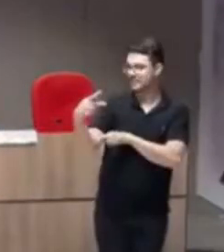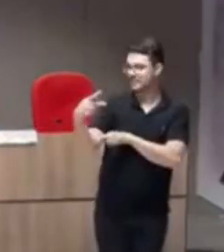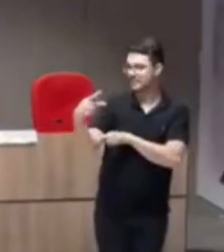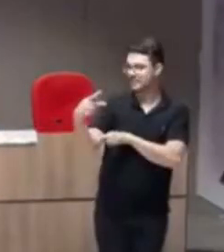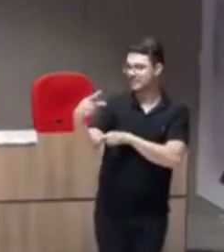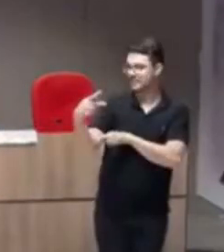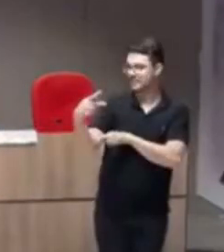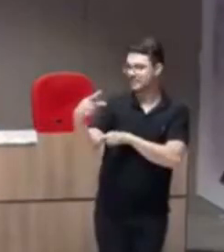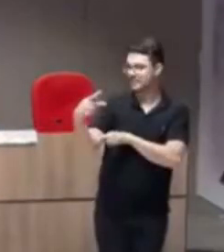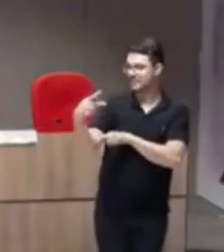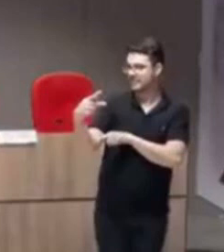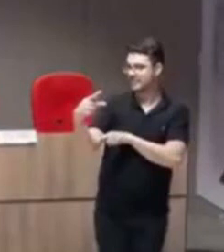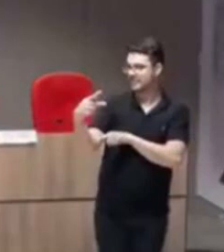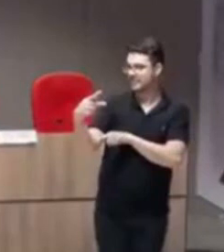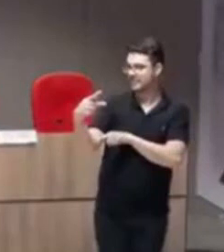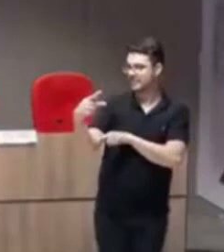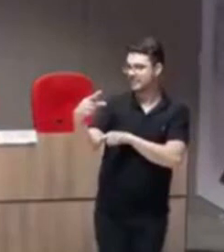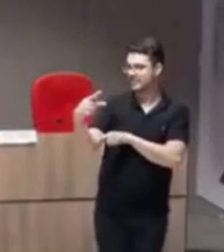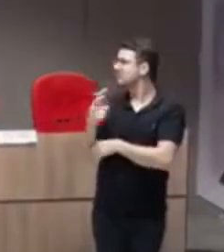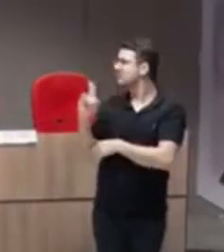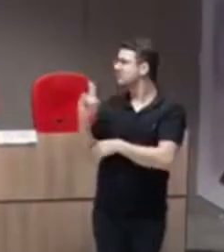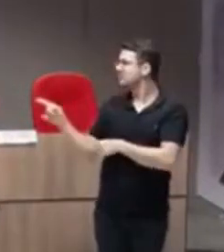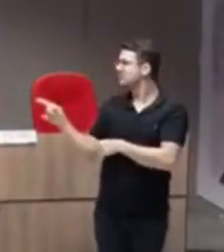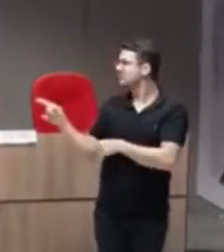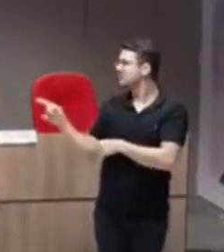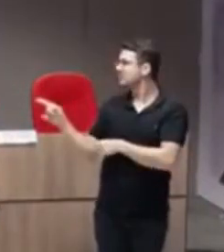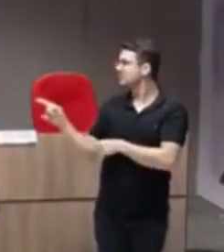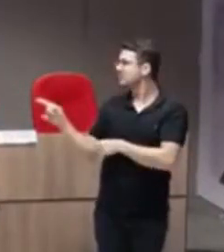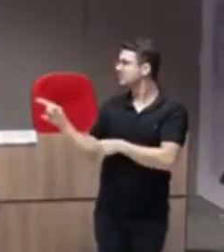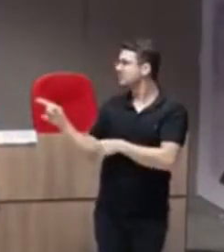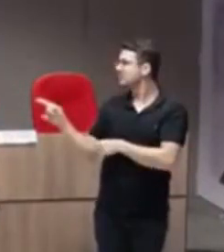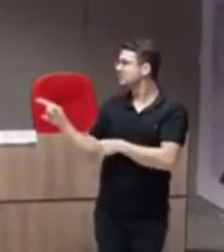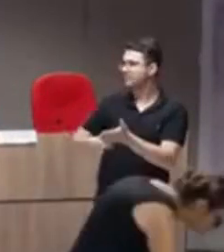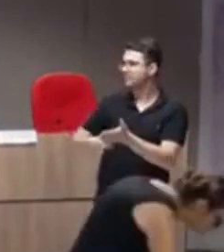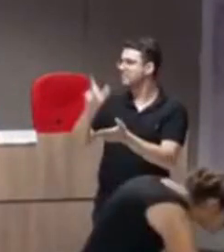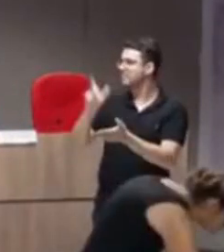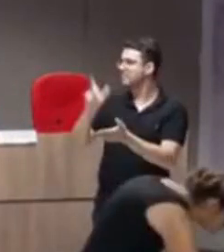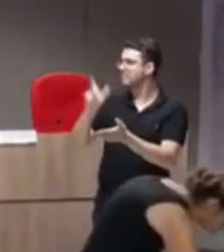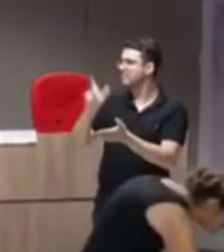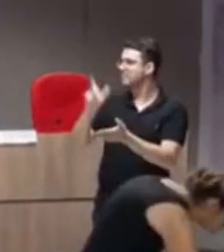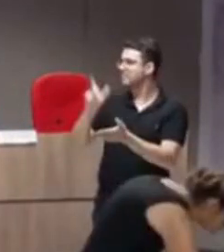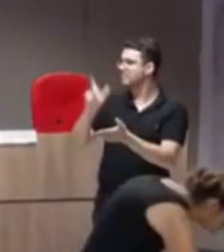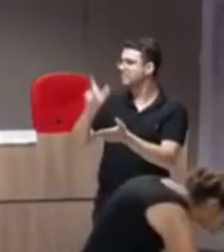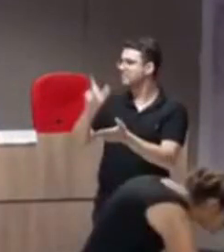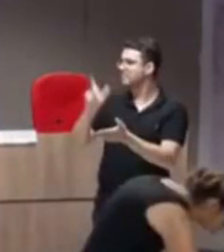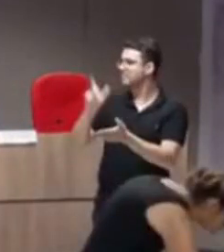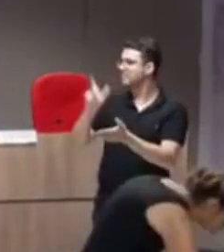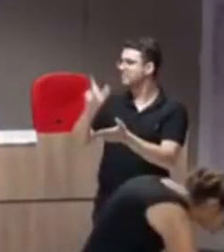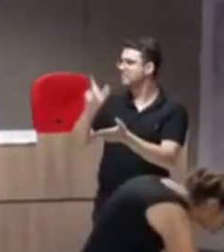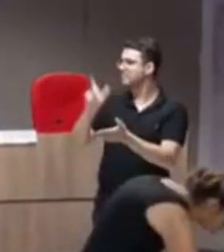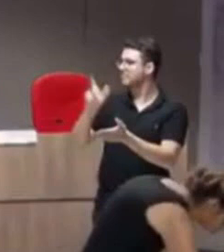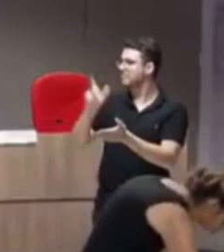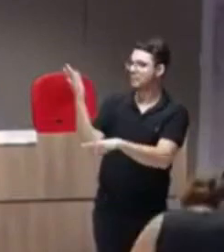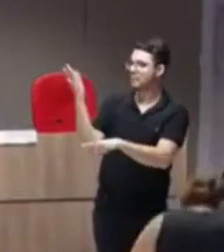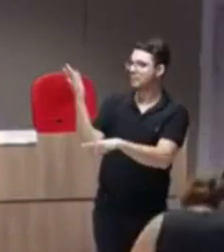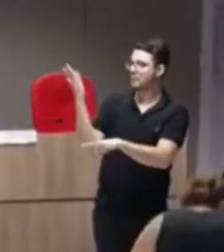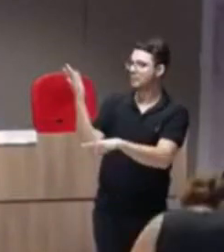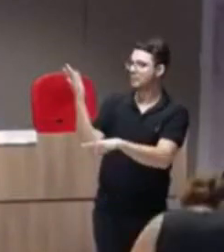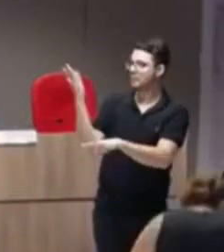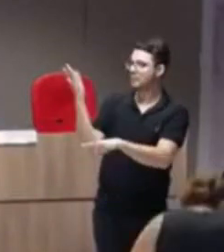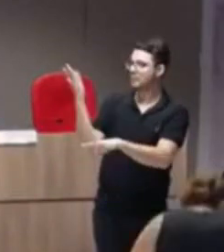nacional. E também a nossa membro auxiliar, a Vanessa Goulart Barbosa, que também é